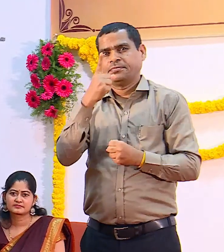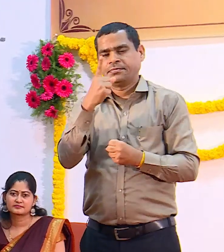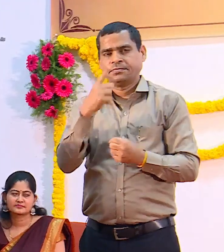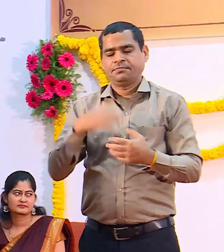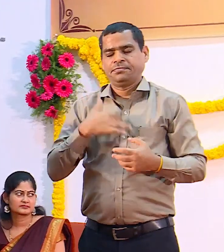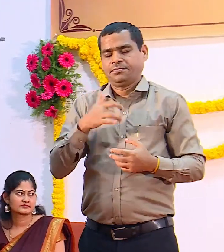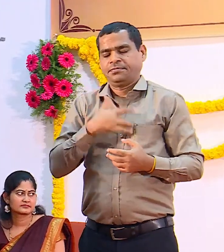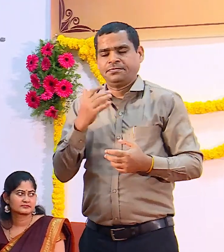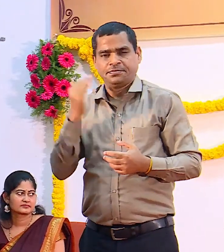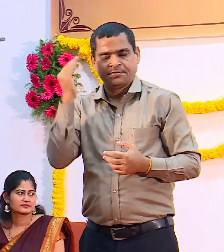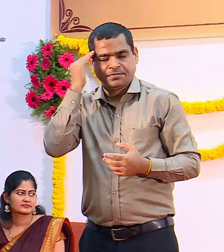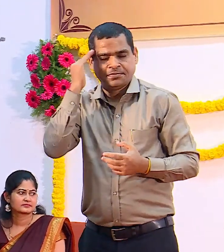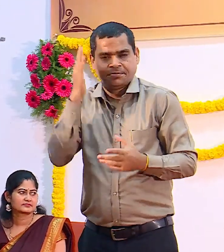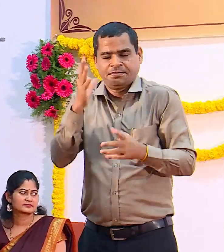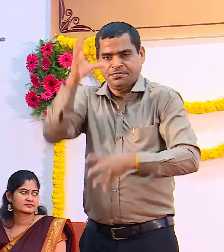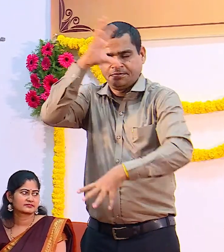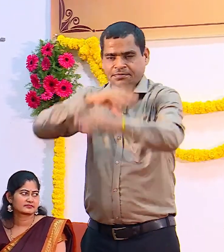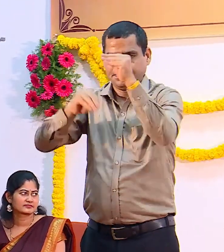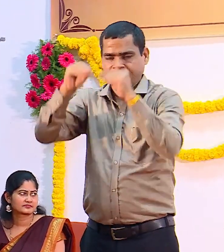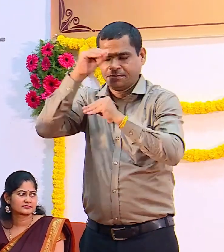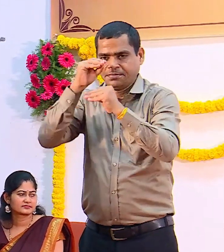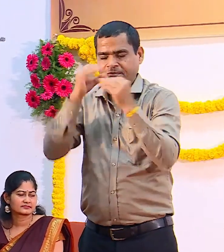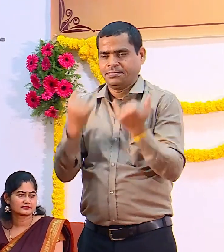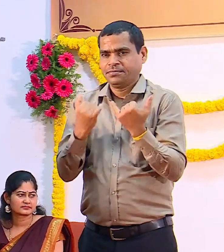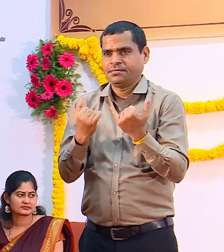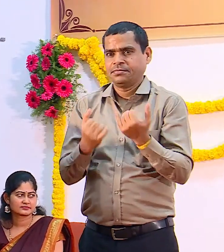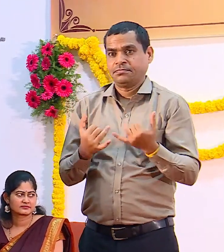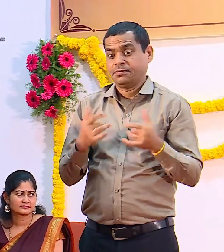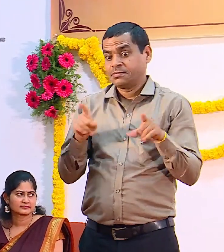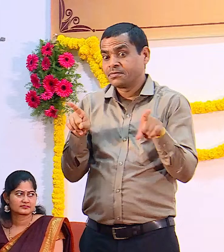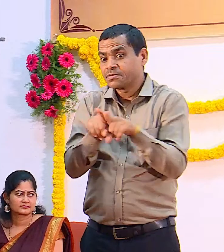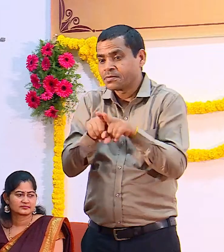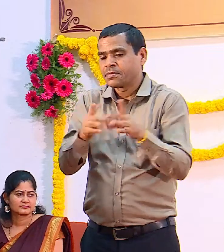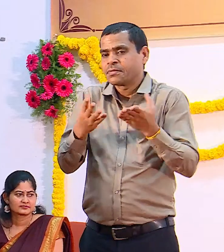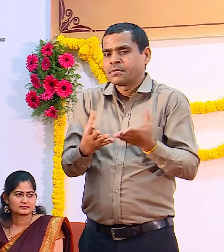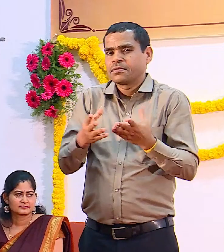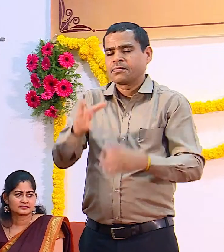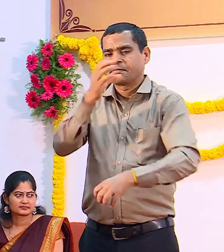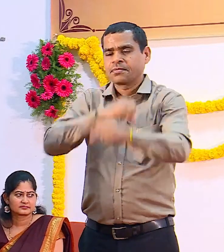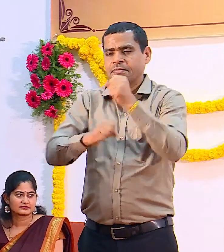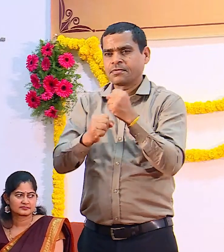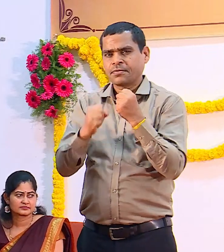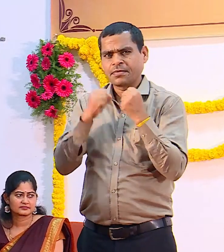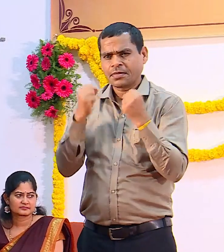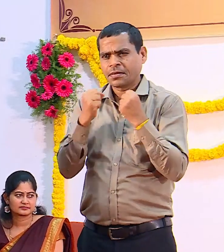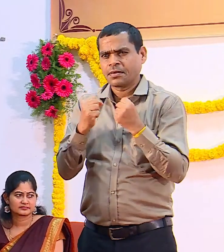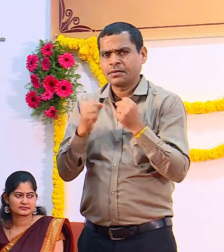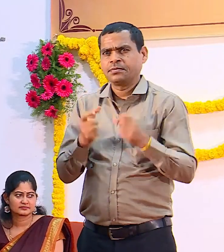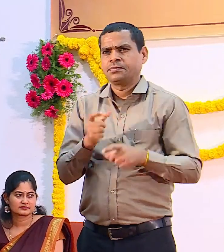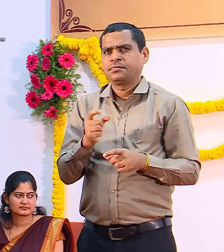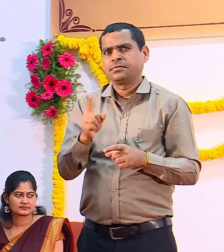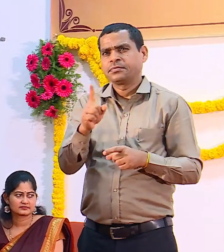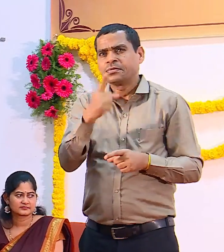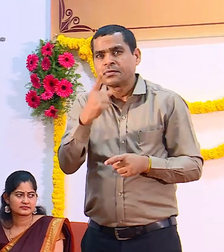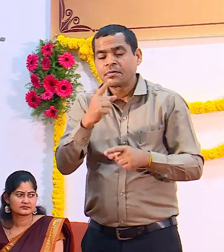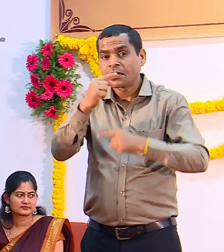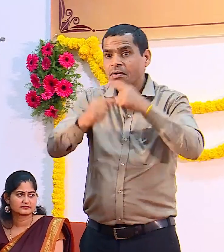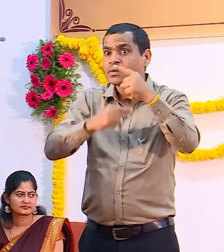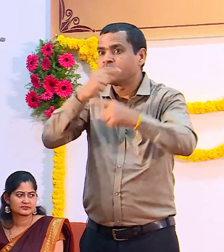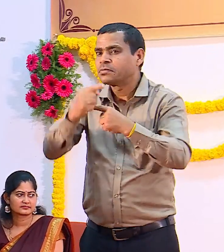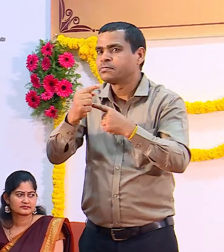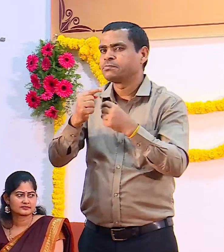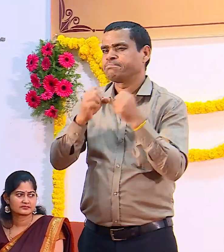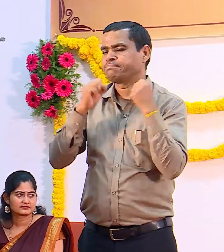आई रियली लर्नड टुडे एंड दैट इज़ व्हाट वी नीड टू रिप्लीकेट ऑफकोर्स इट इज़ वेरी डिफिकल्ट टू रिप्लीकेट एक जगह होता है आगे उसे जब हम बढ़ाते